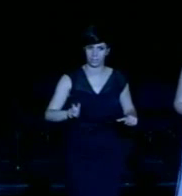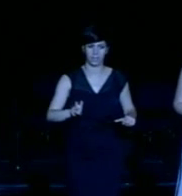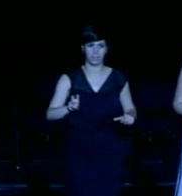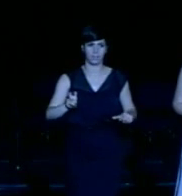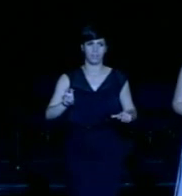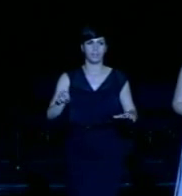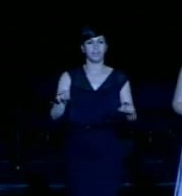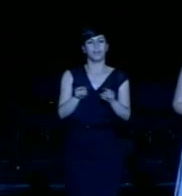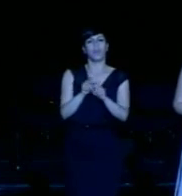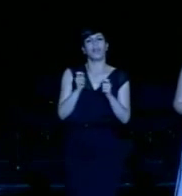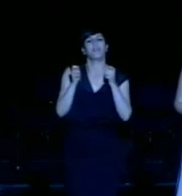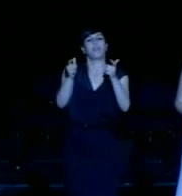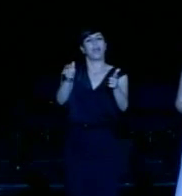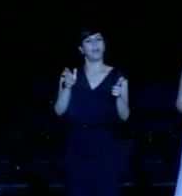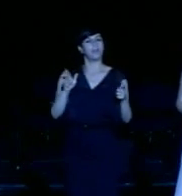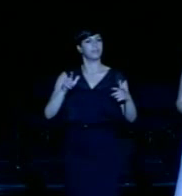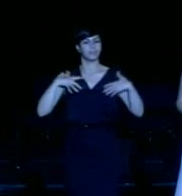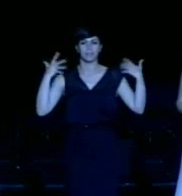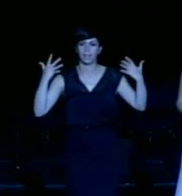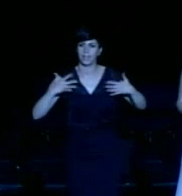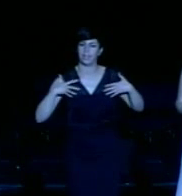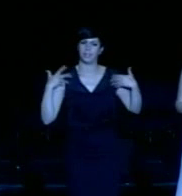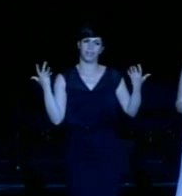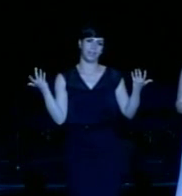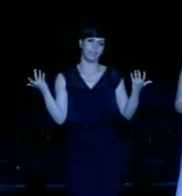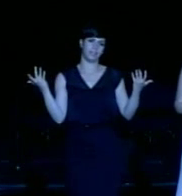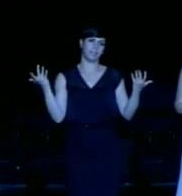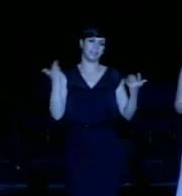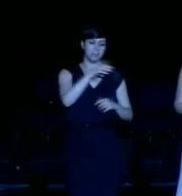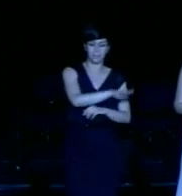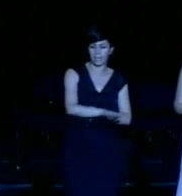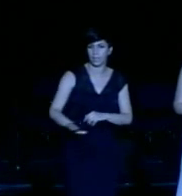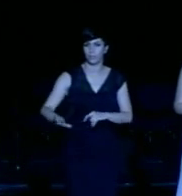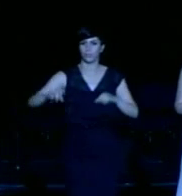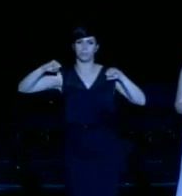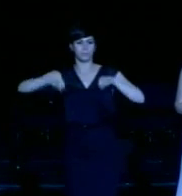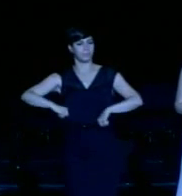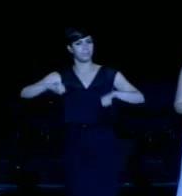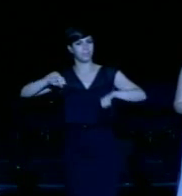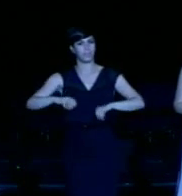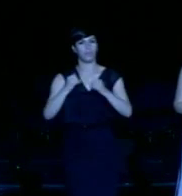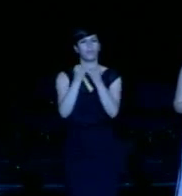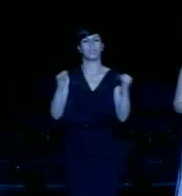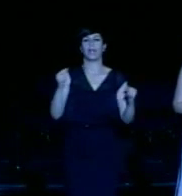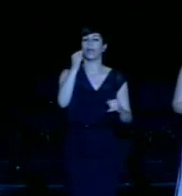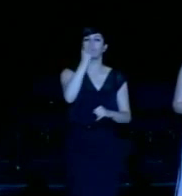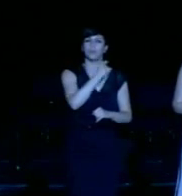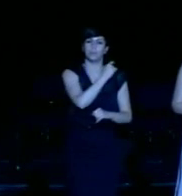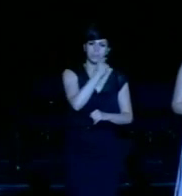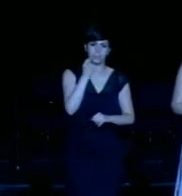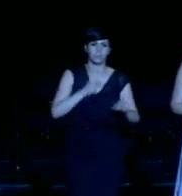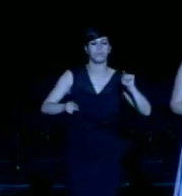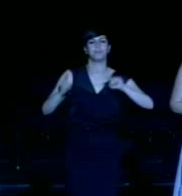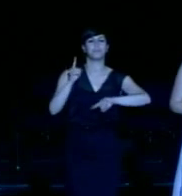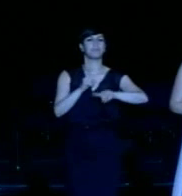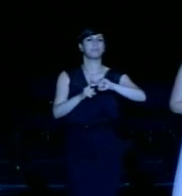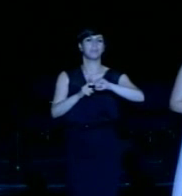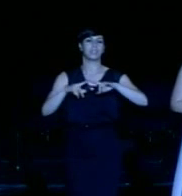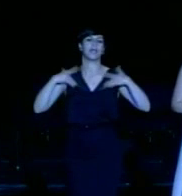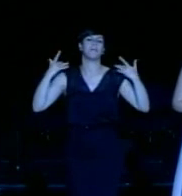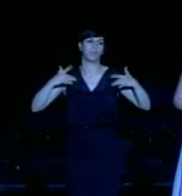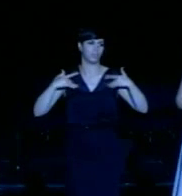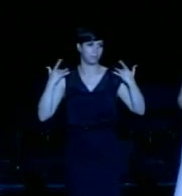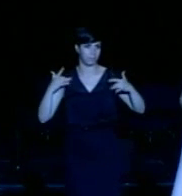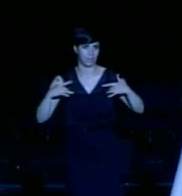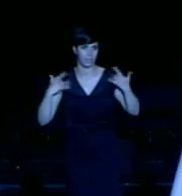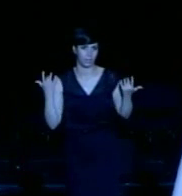las alegrías, hacen las delicias de pequeños y grandes en las fiestas del Corpus y en las fiestas de San Pedro. Mira